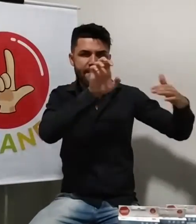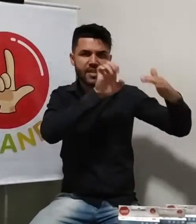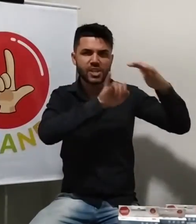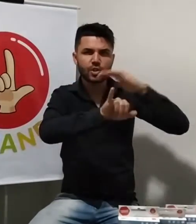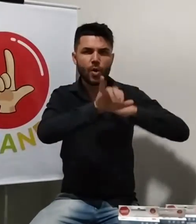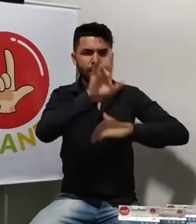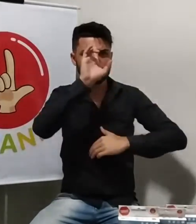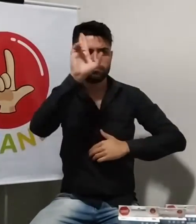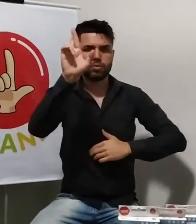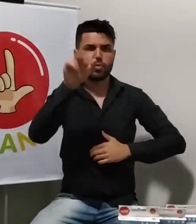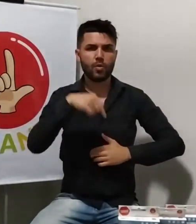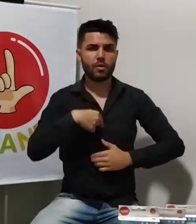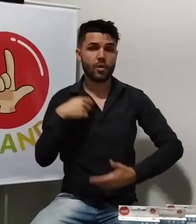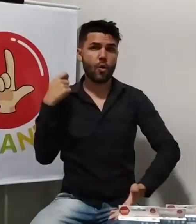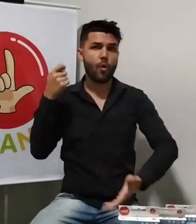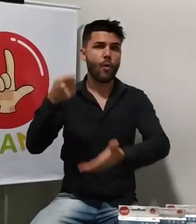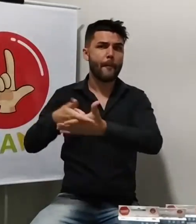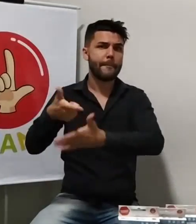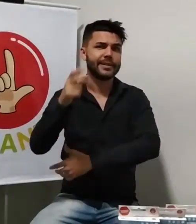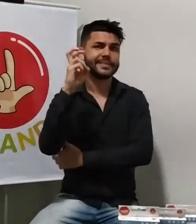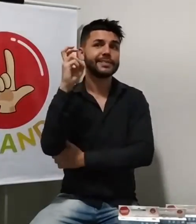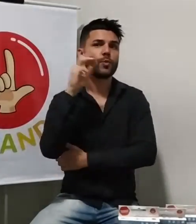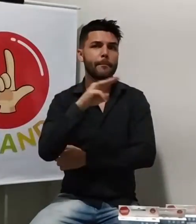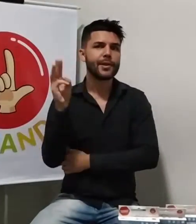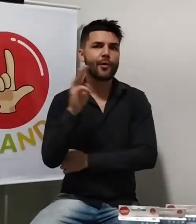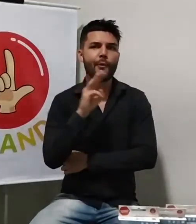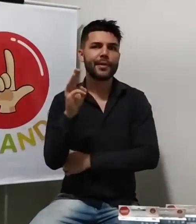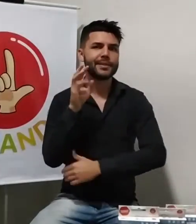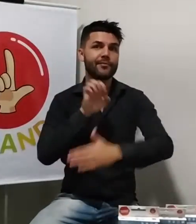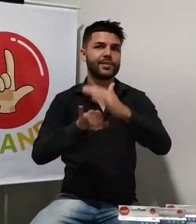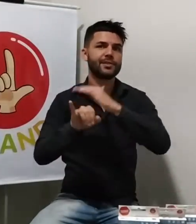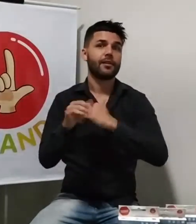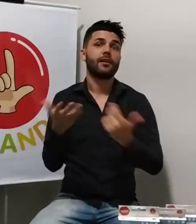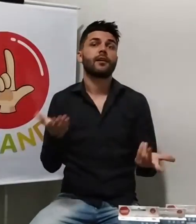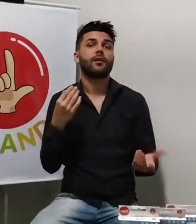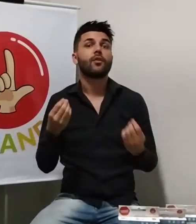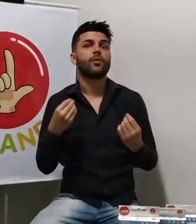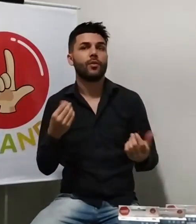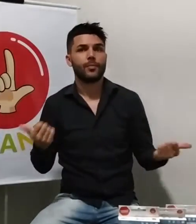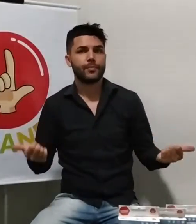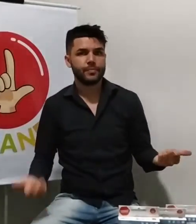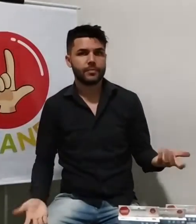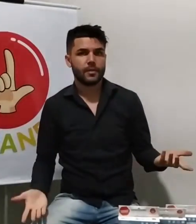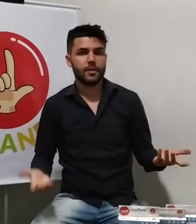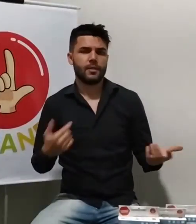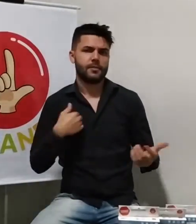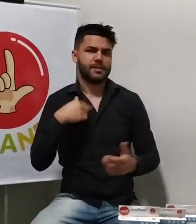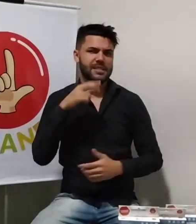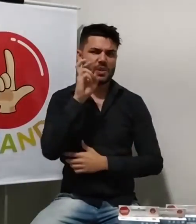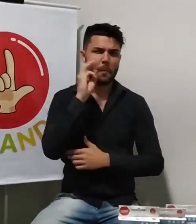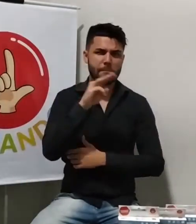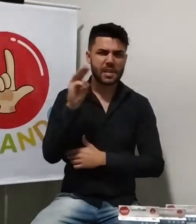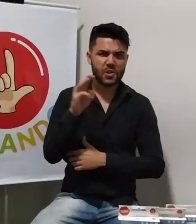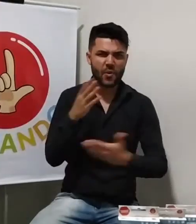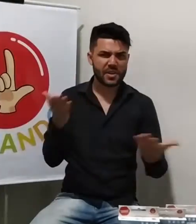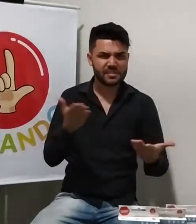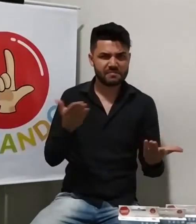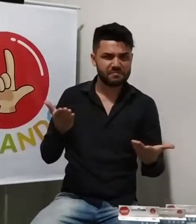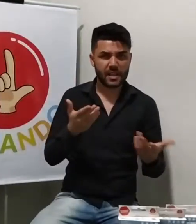leal. Exatamente. Eu poderia ter falado, não, isso aqui é um outro business, Claro. vocês são sócios só do negócio de joguinho e tal. Mas, pô, os caras acreditaram em mim quando ninguém acreditava,